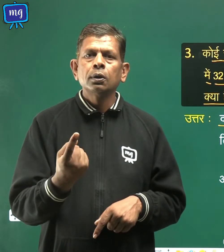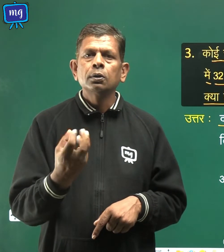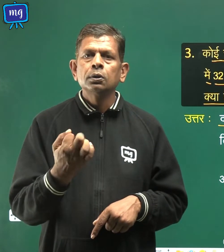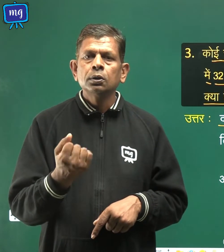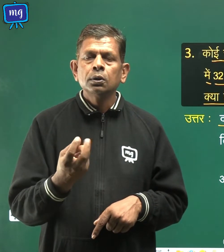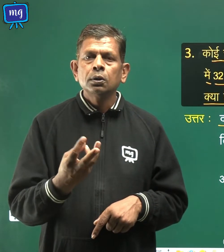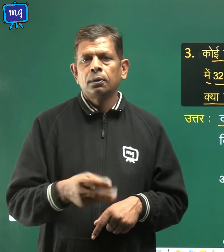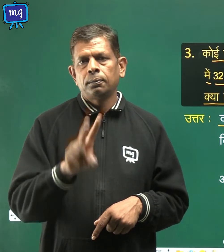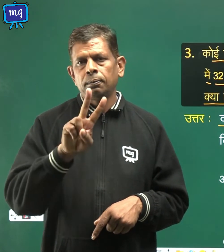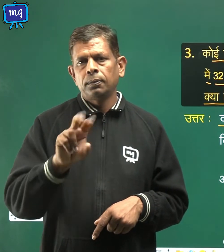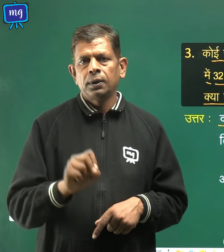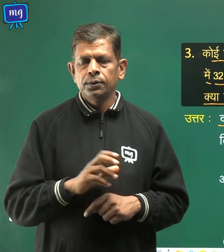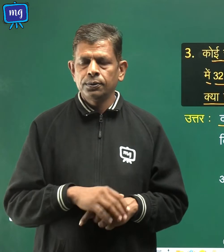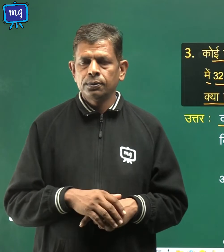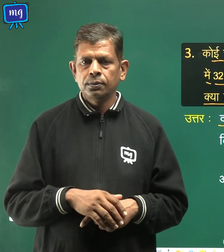कितनी है? 20।